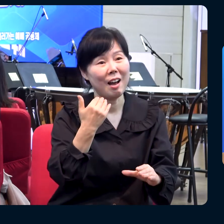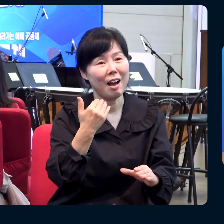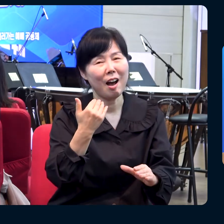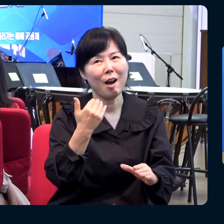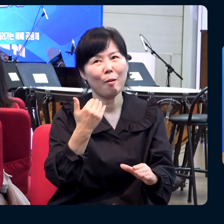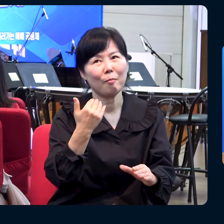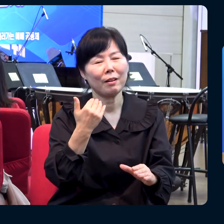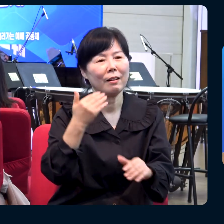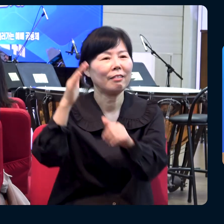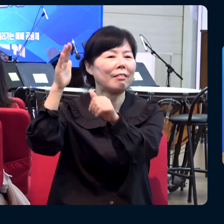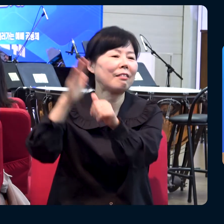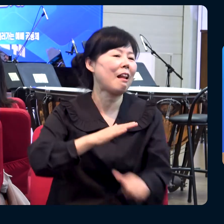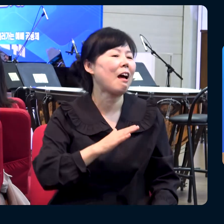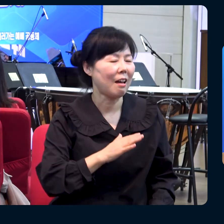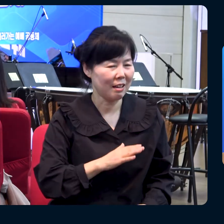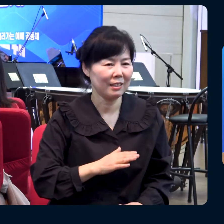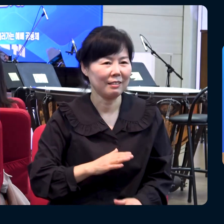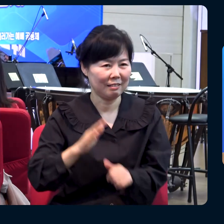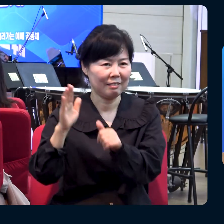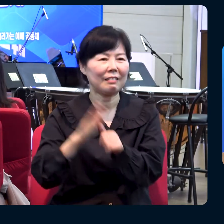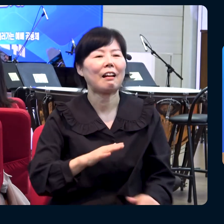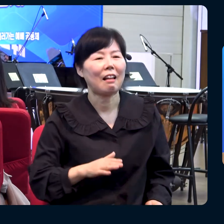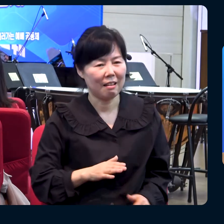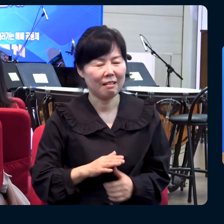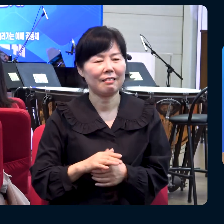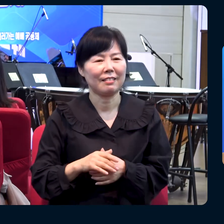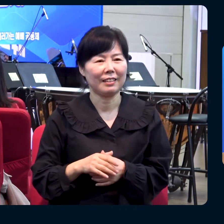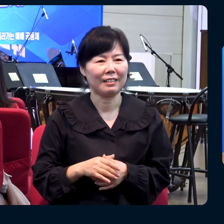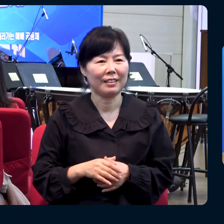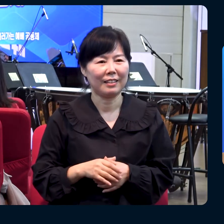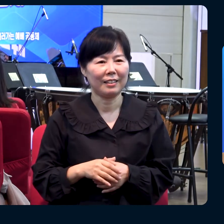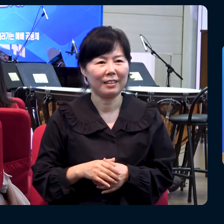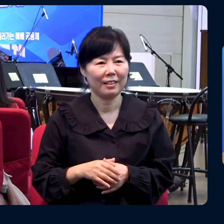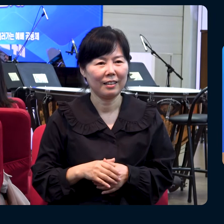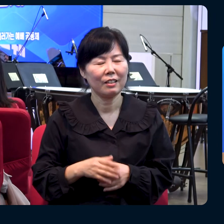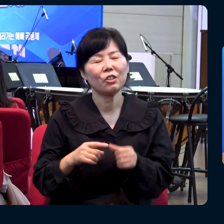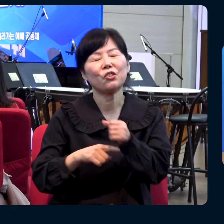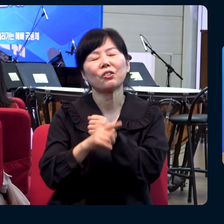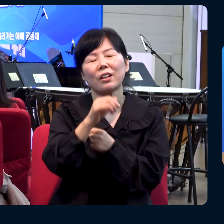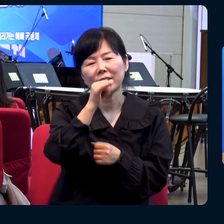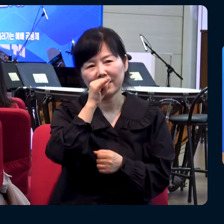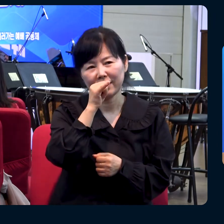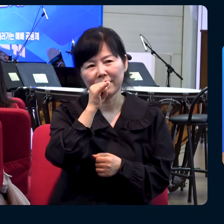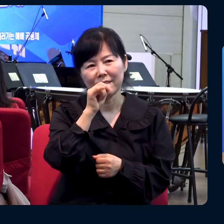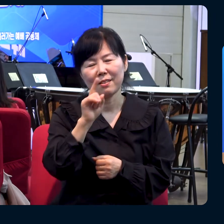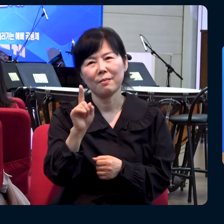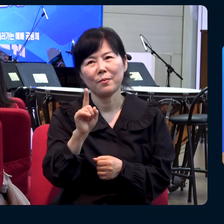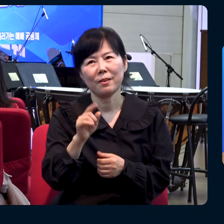그 후보 중에 그 사람을 떨어뜨립니다. 탈락시켜요. 왜 그런지 아세요?